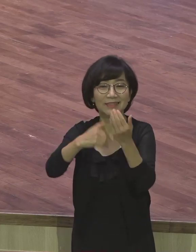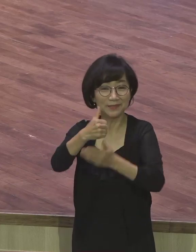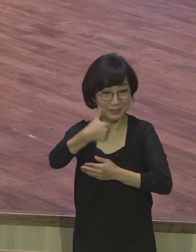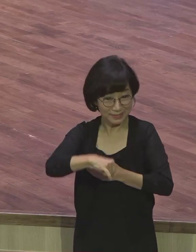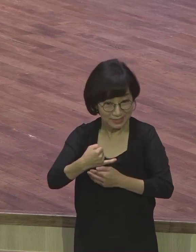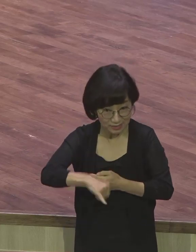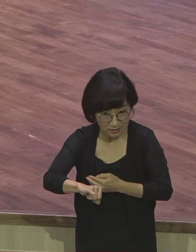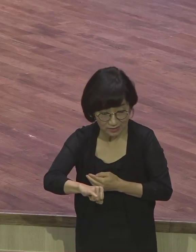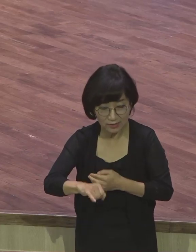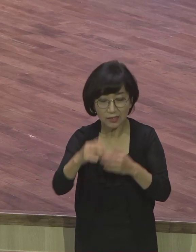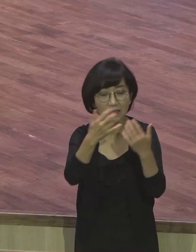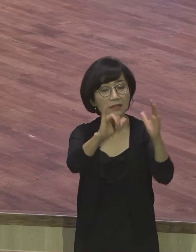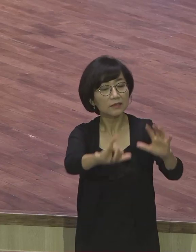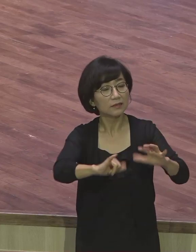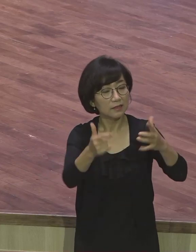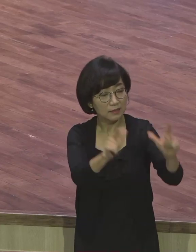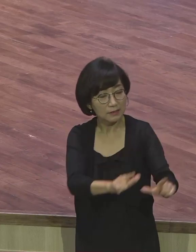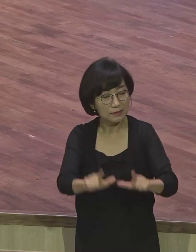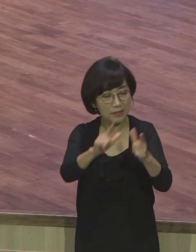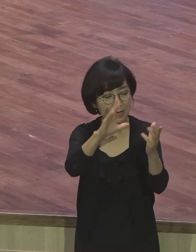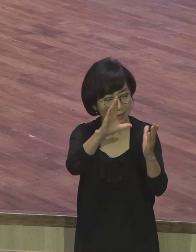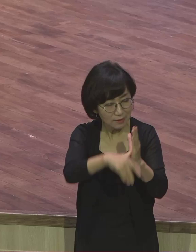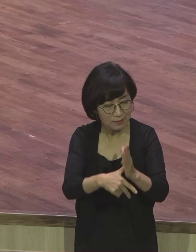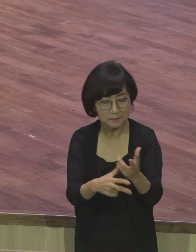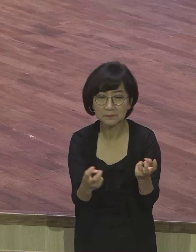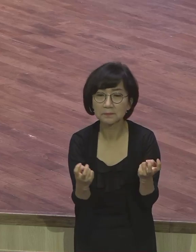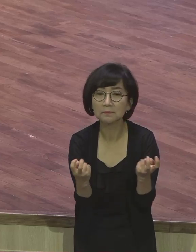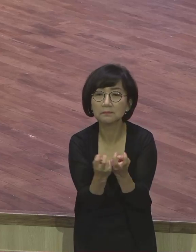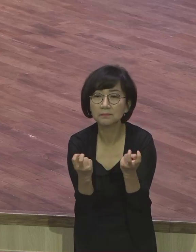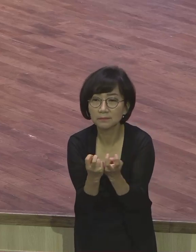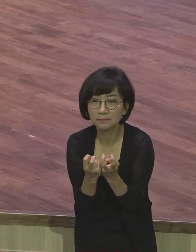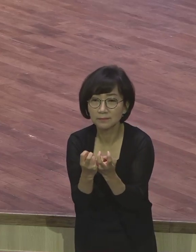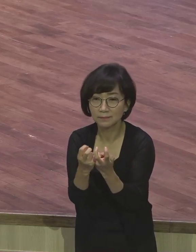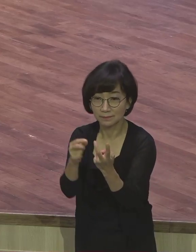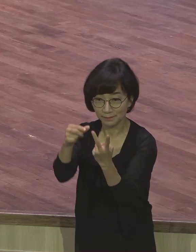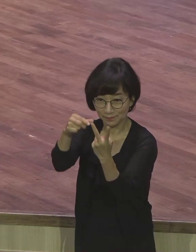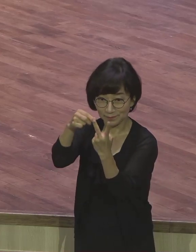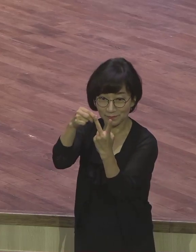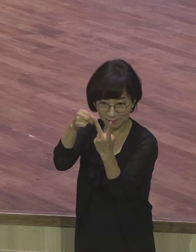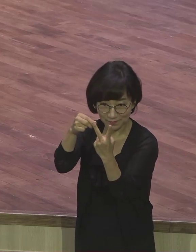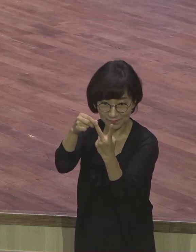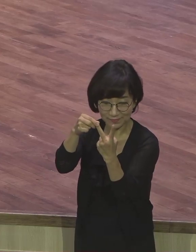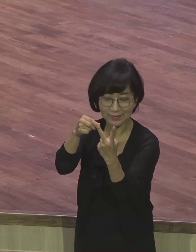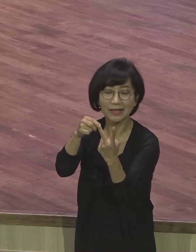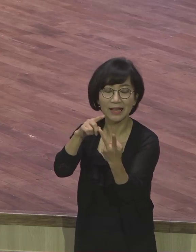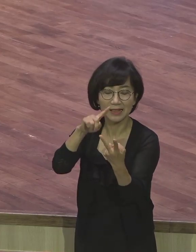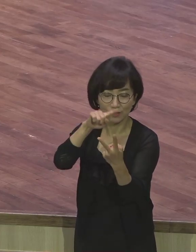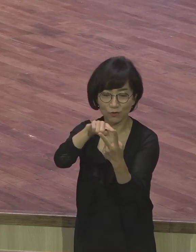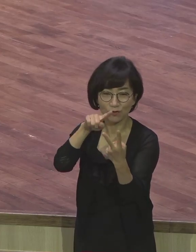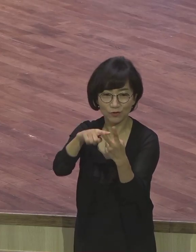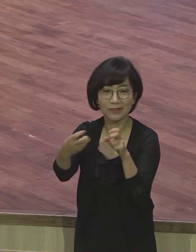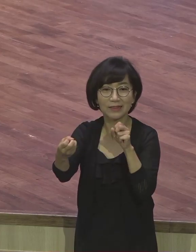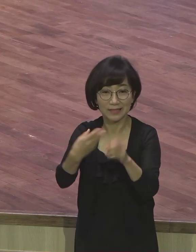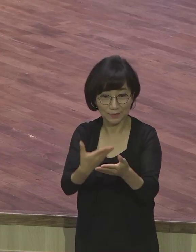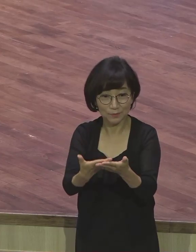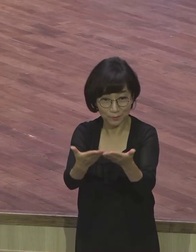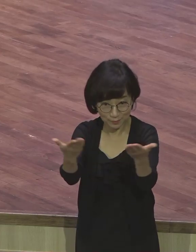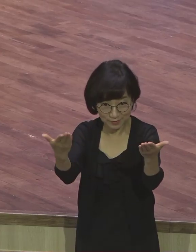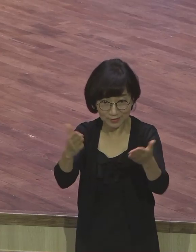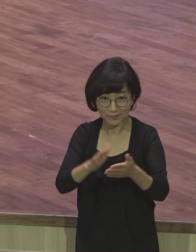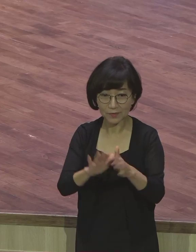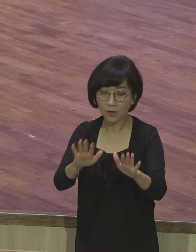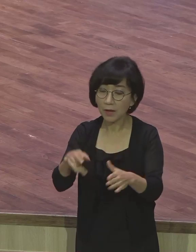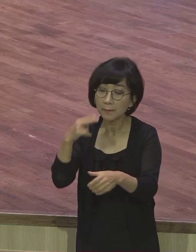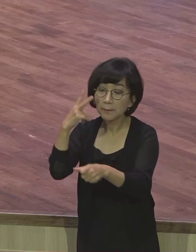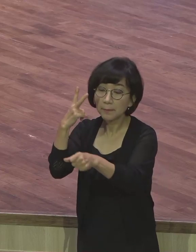자녀가 이 땅에서 어떻게 살아갈 것인가에 대한 답을 그렇게 주고 있습니다. 사도